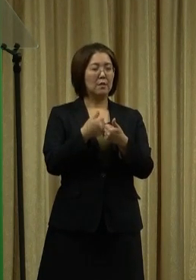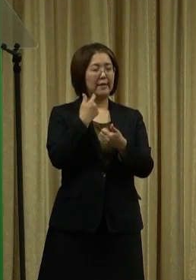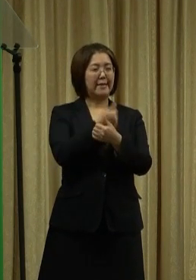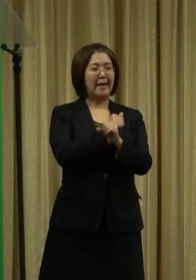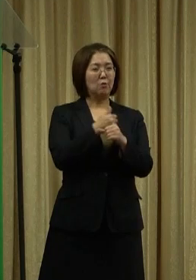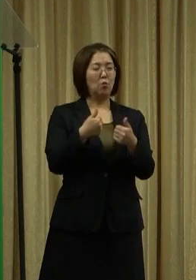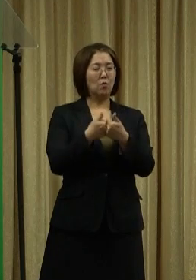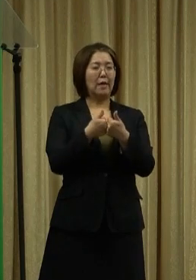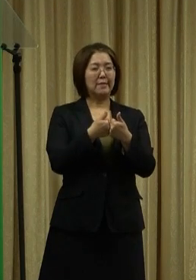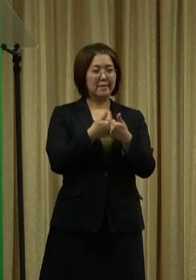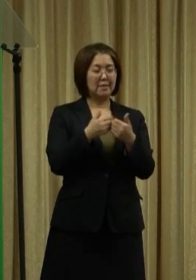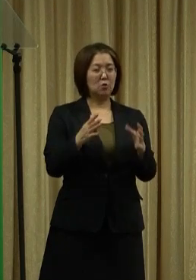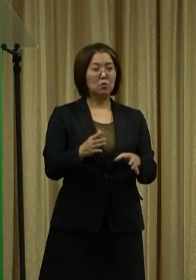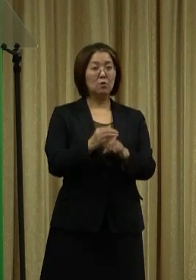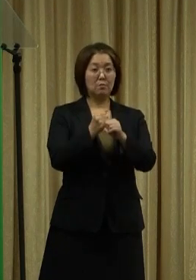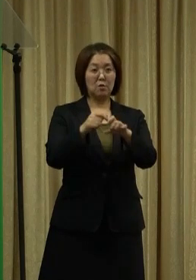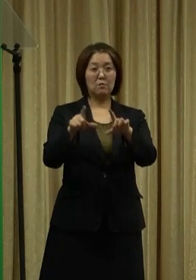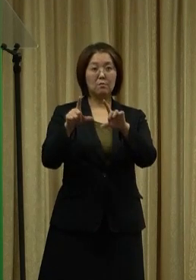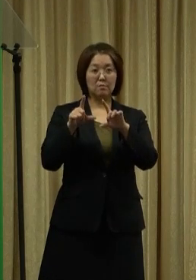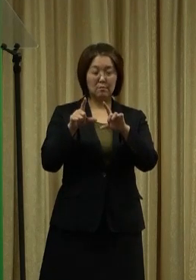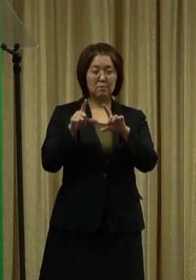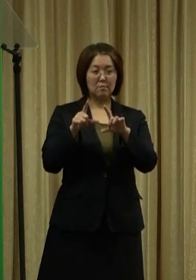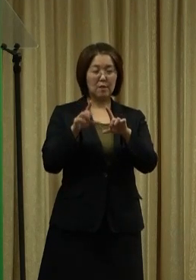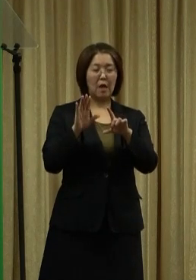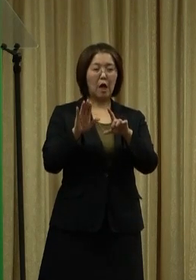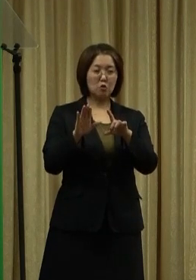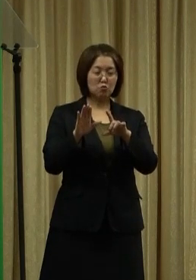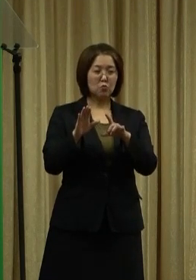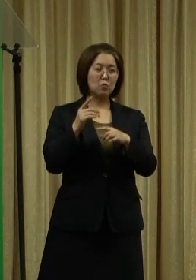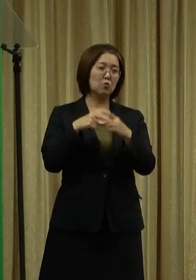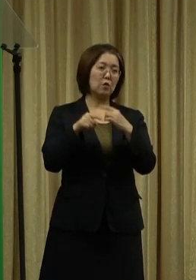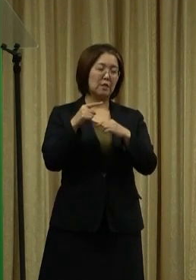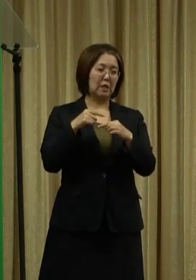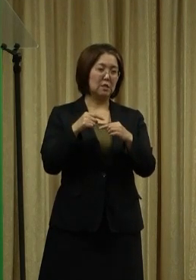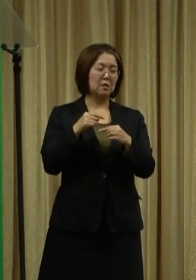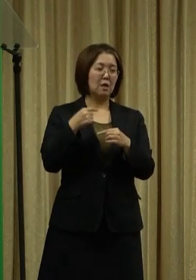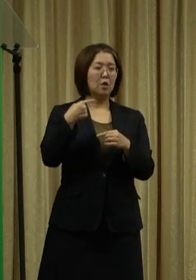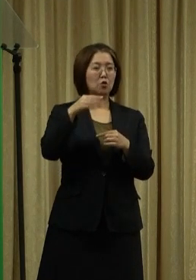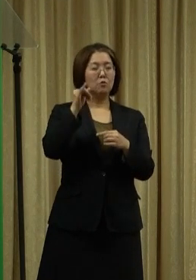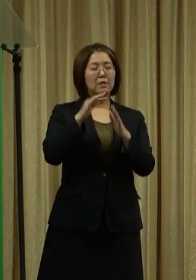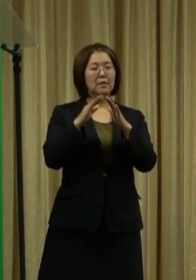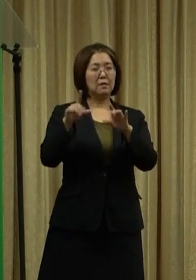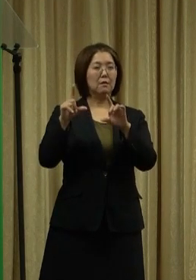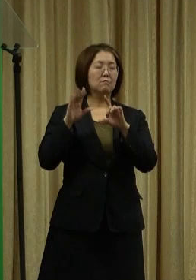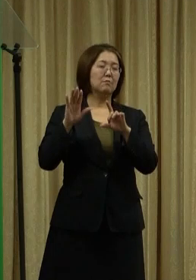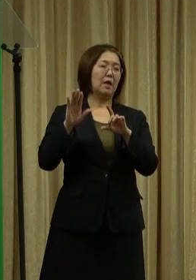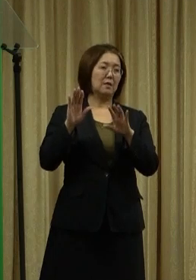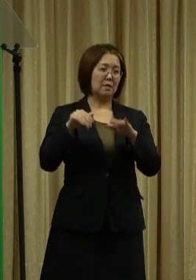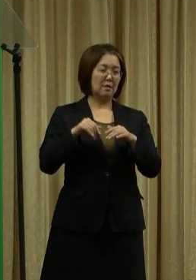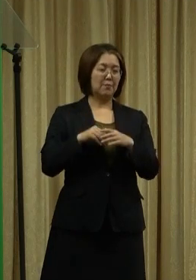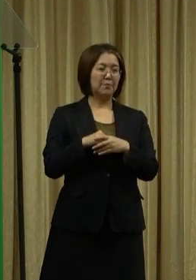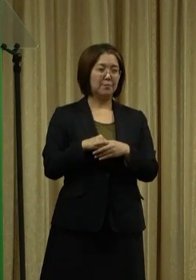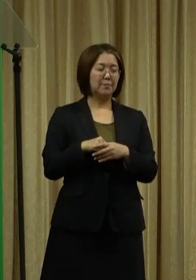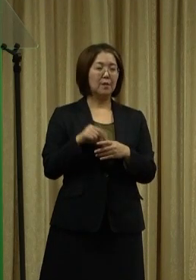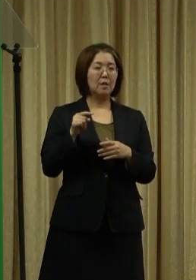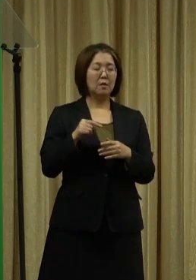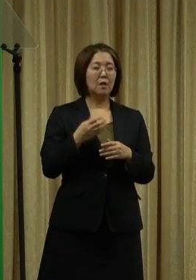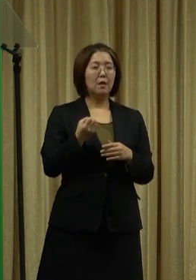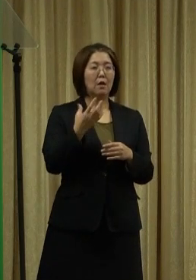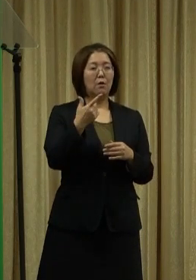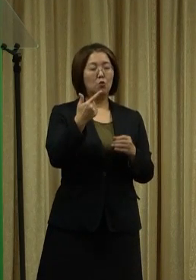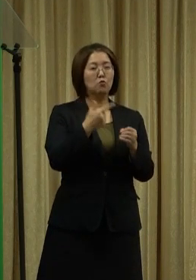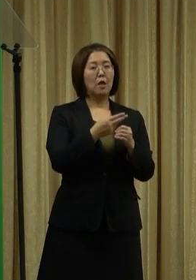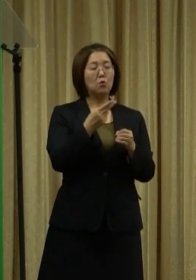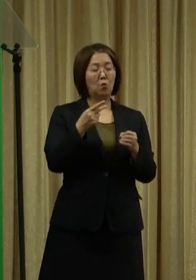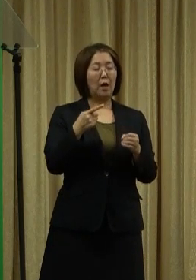ると教育委員会から聞いています。そして令和6年度はその取りまとめを受けて、これを